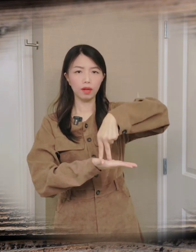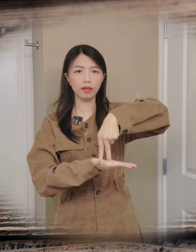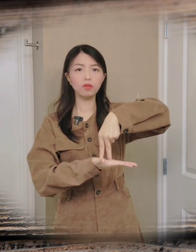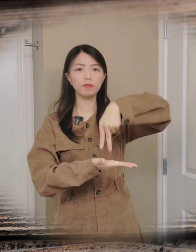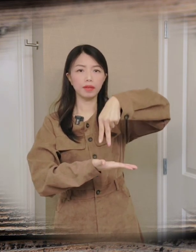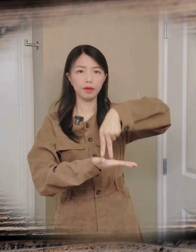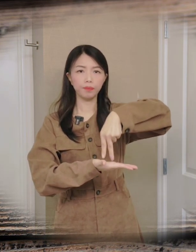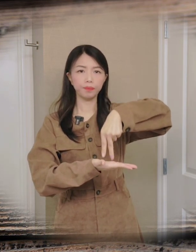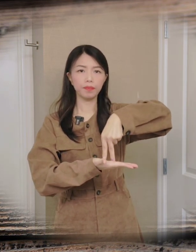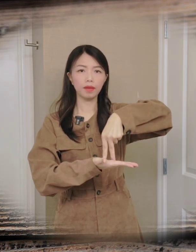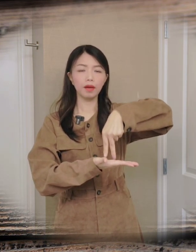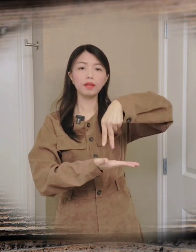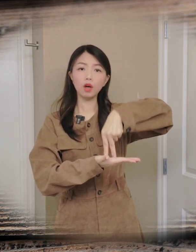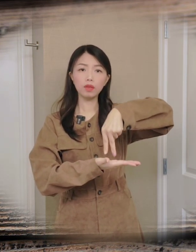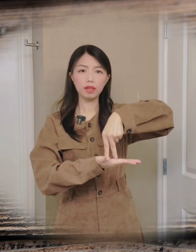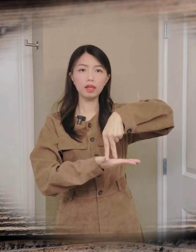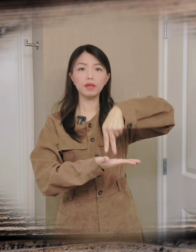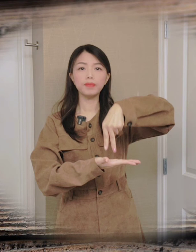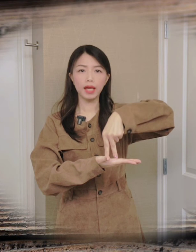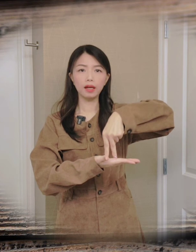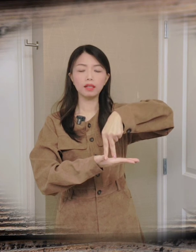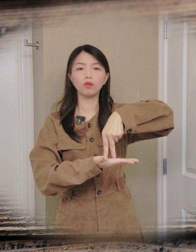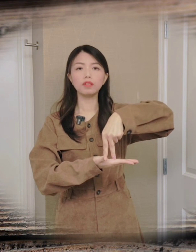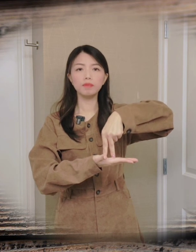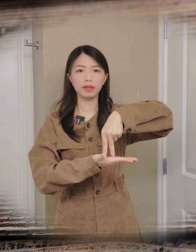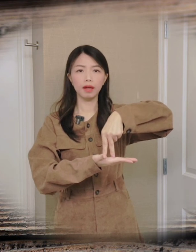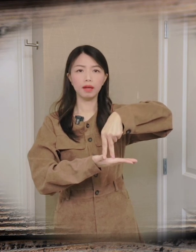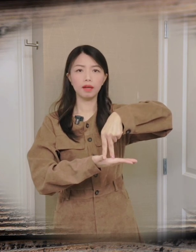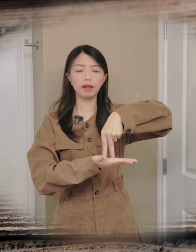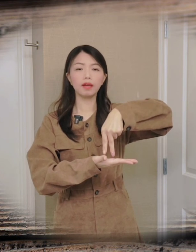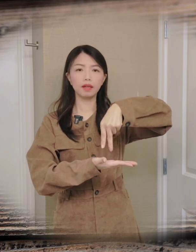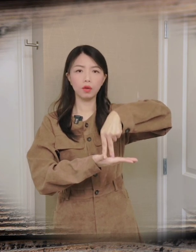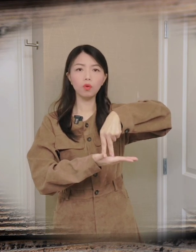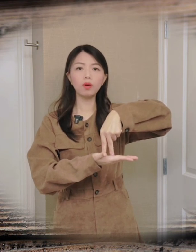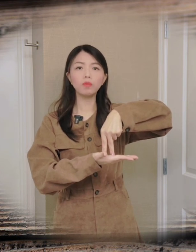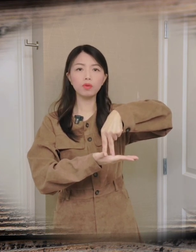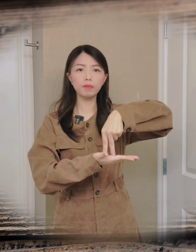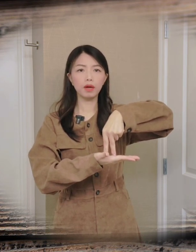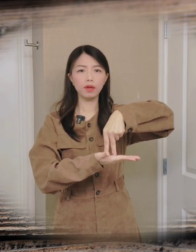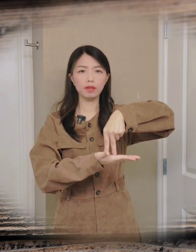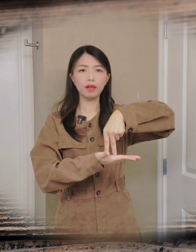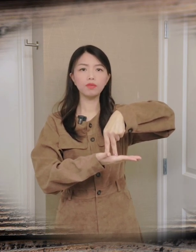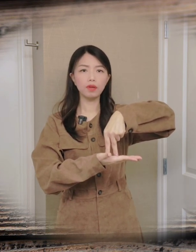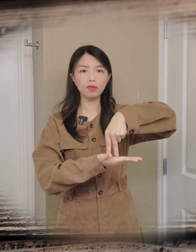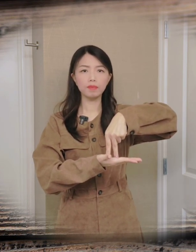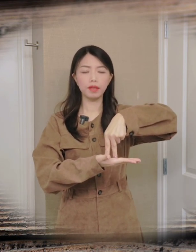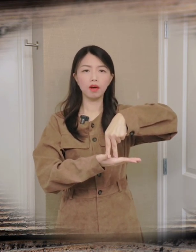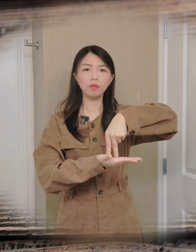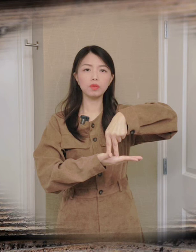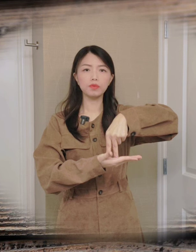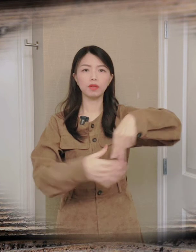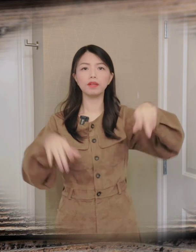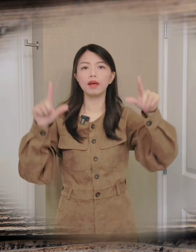검지중지를 이렇게 대주시면 돼요. 처지, 입장 이런 뜻입니다. 그리고 모습이라고 하는 뜻의 수어를 해주시면